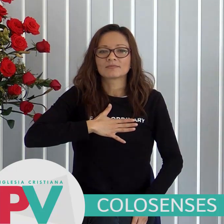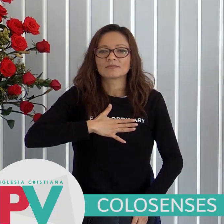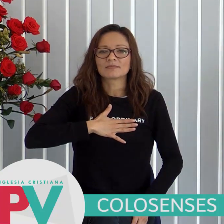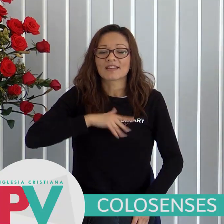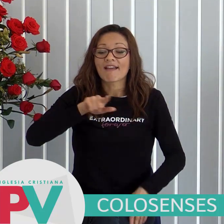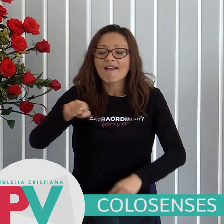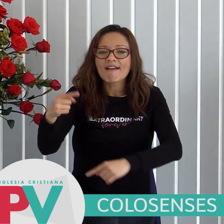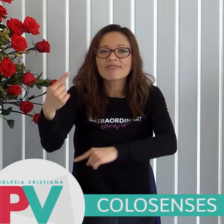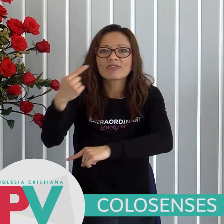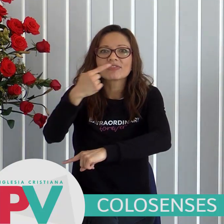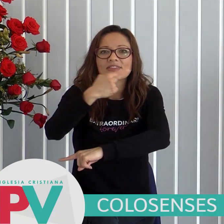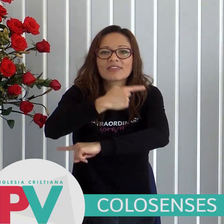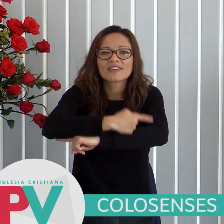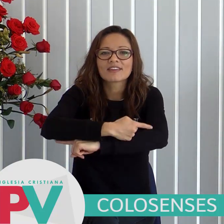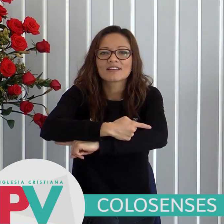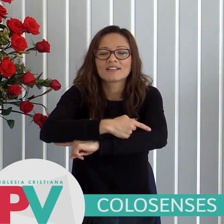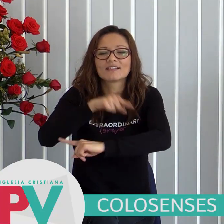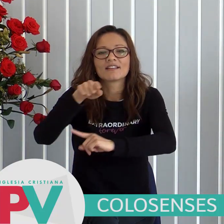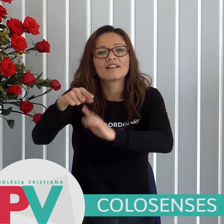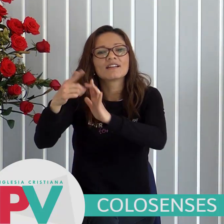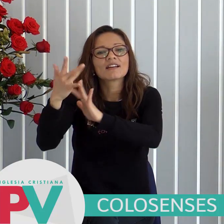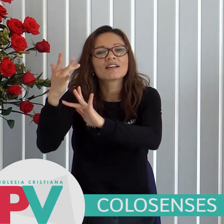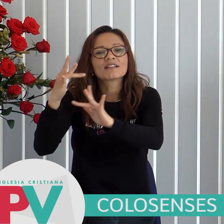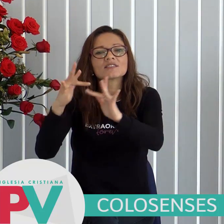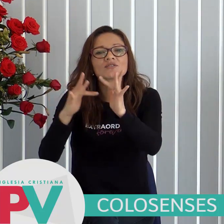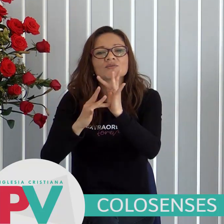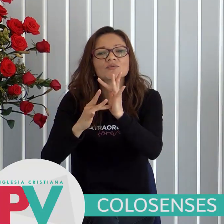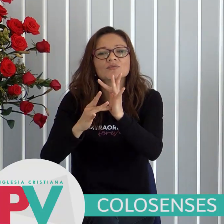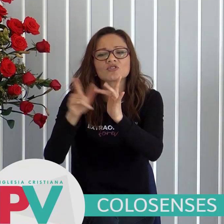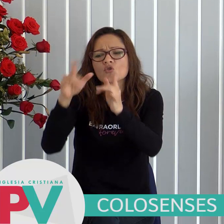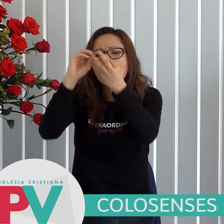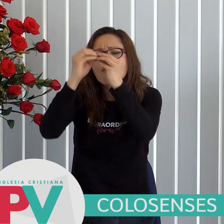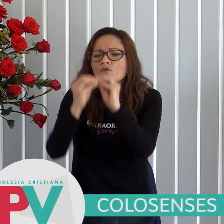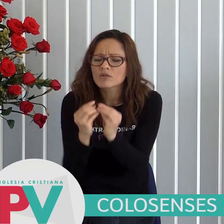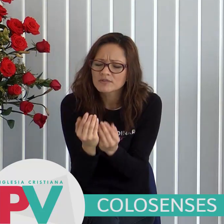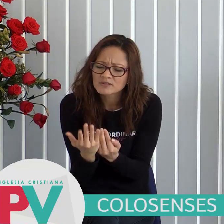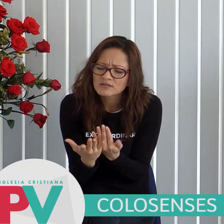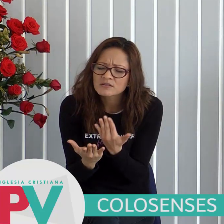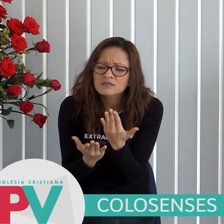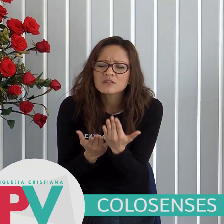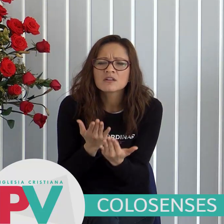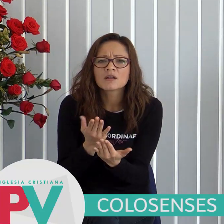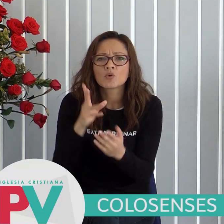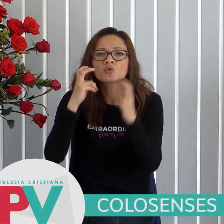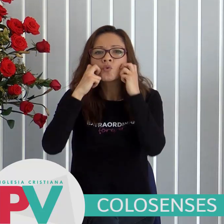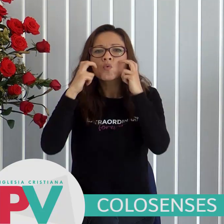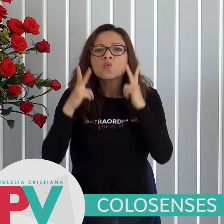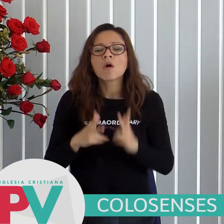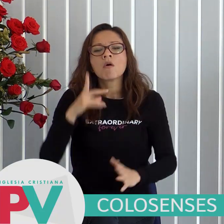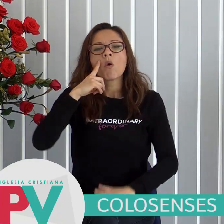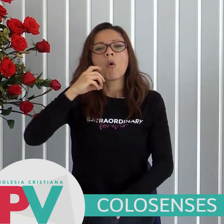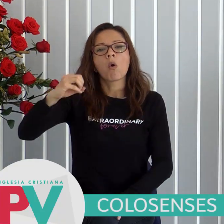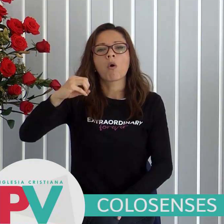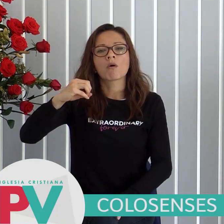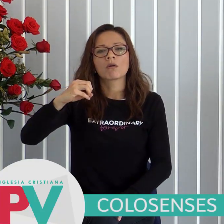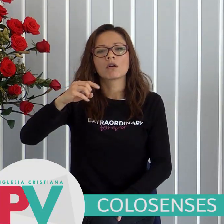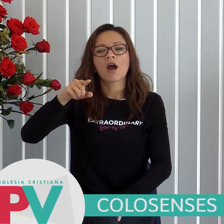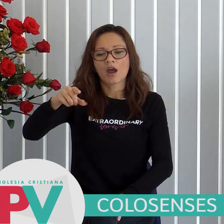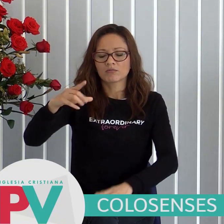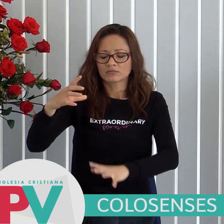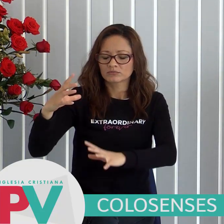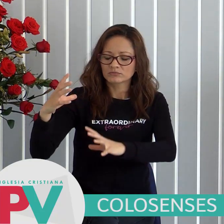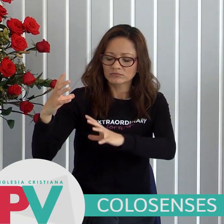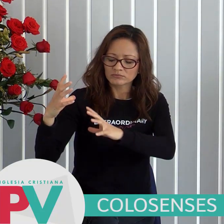Y ese día, Jesús, en su forma de siervo, en su cuerpo de hombre,